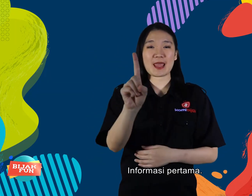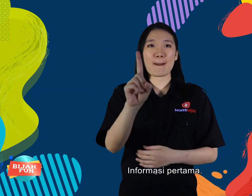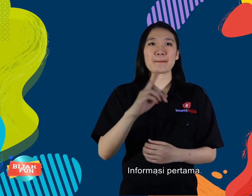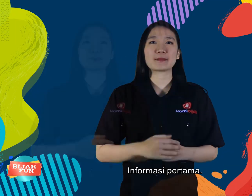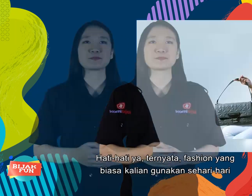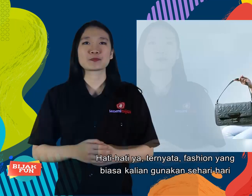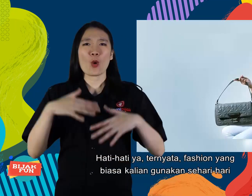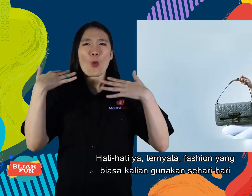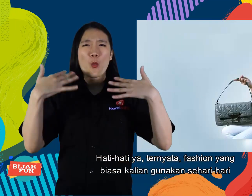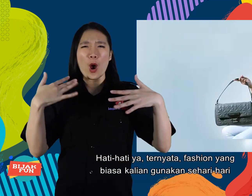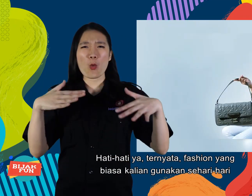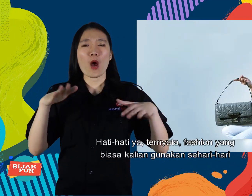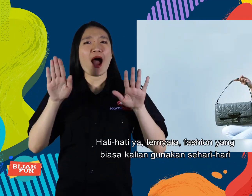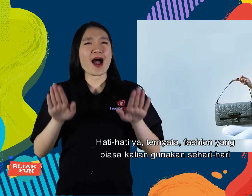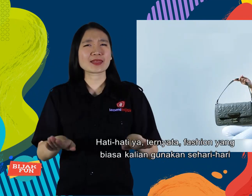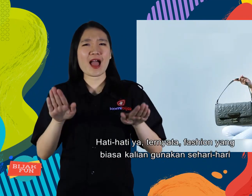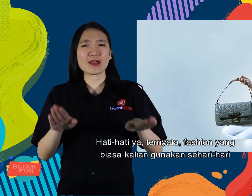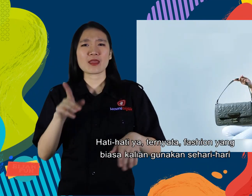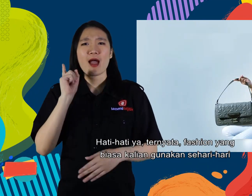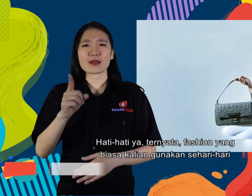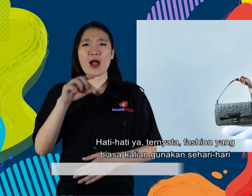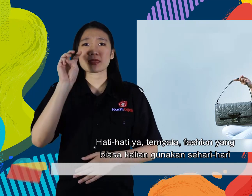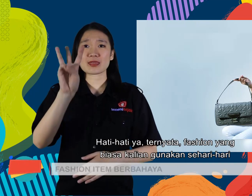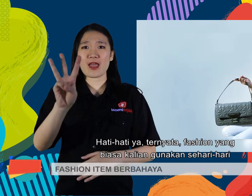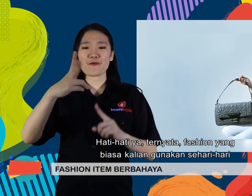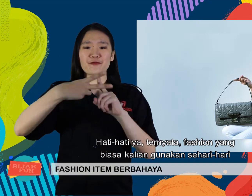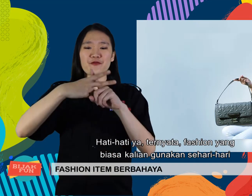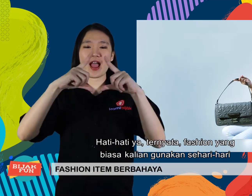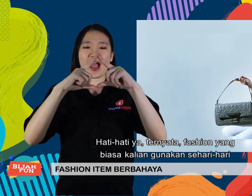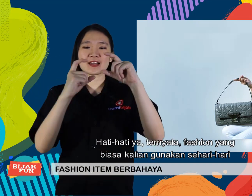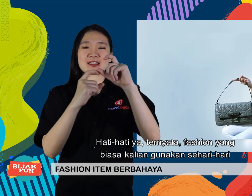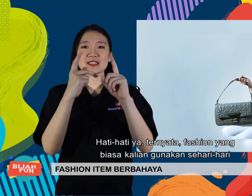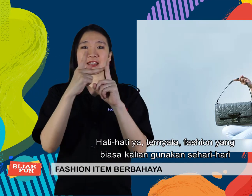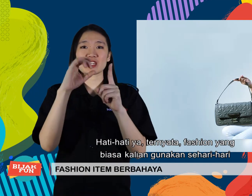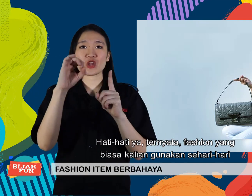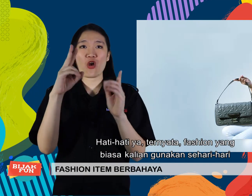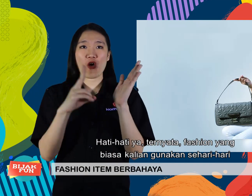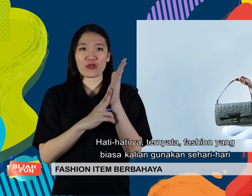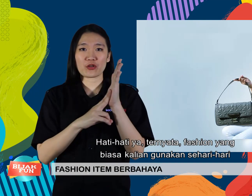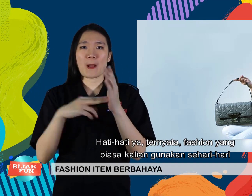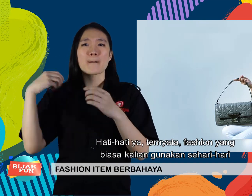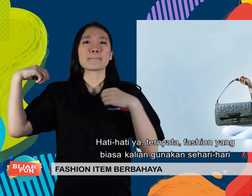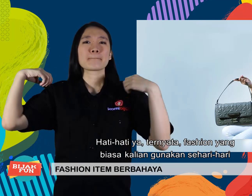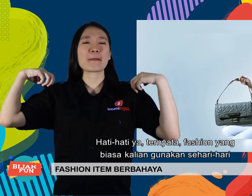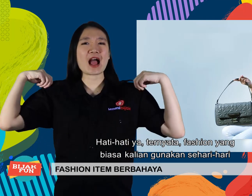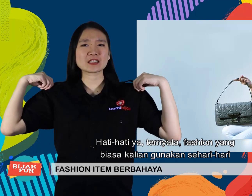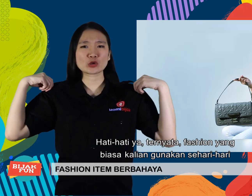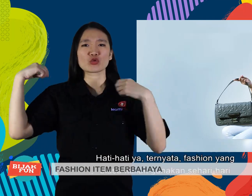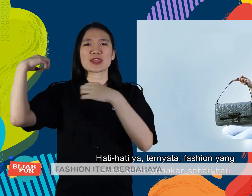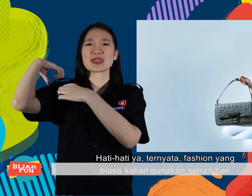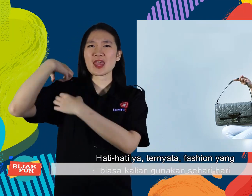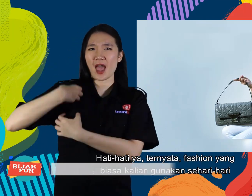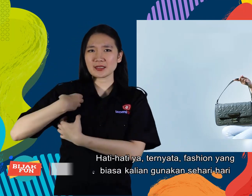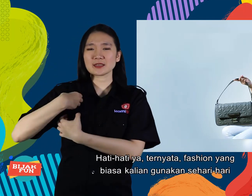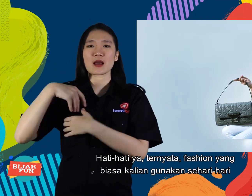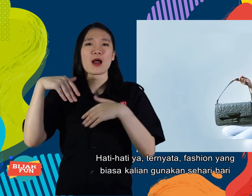pertama, hati-hati ya, ternyata fashion yang biasa kalian gunakan sehari-hari seperti baju,